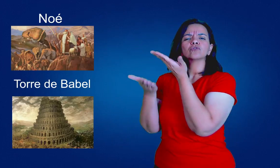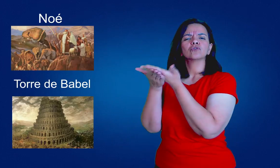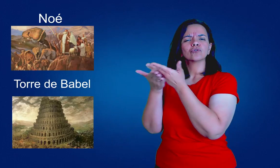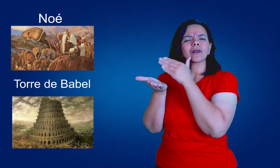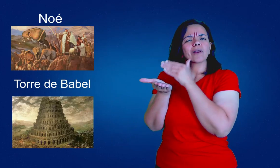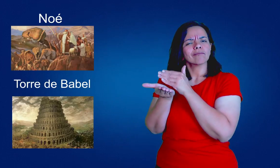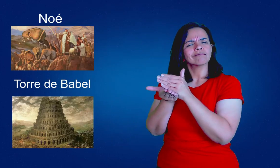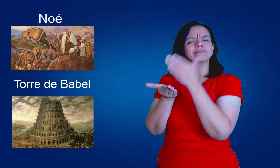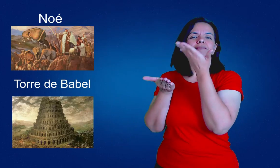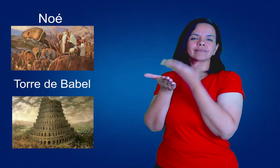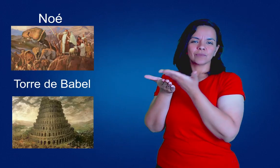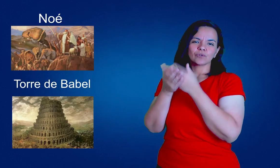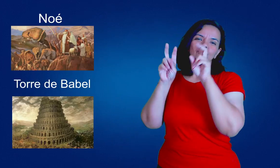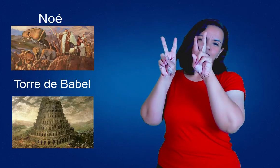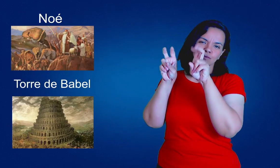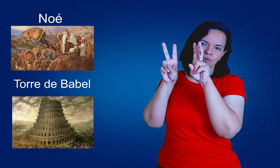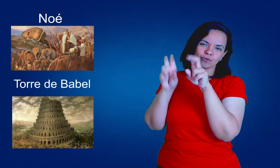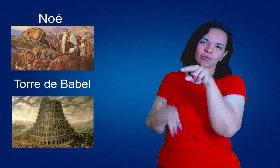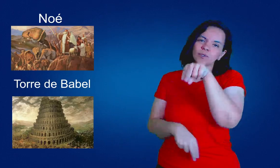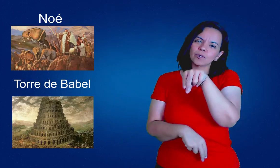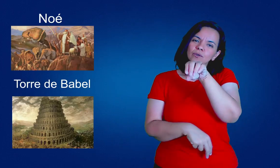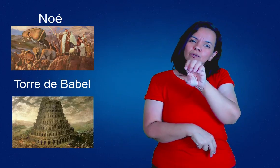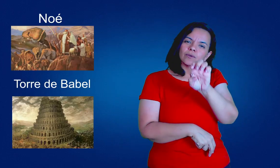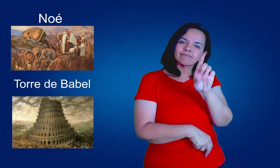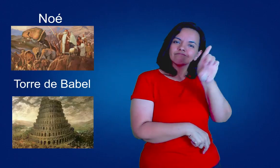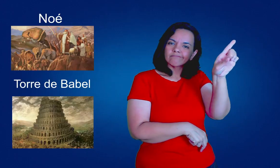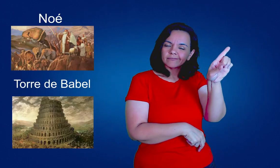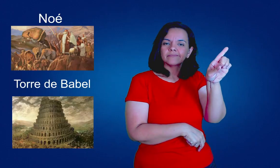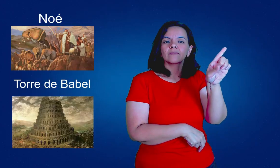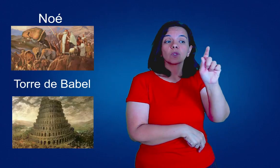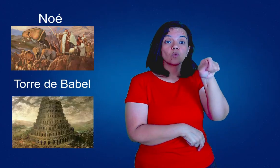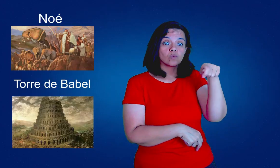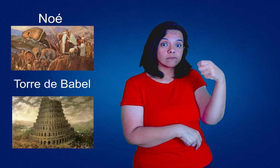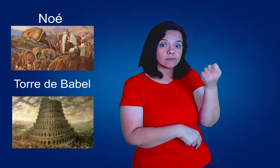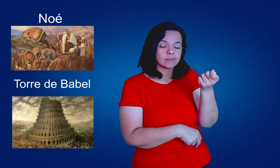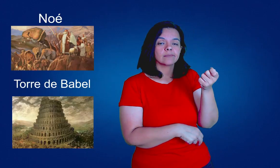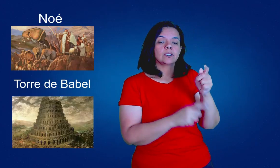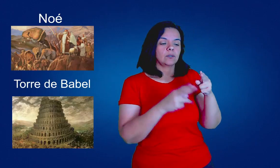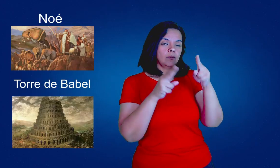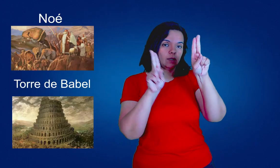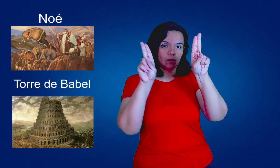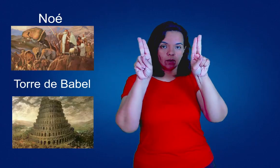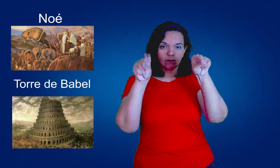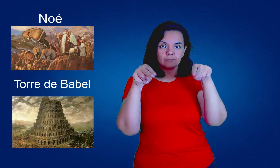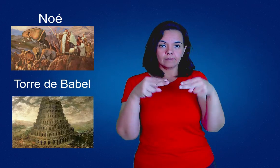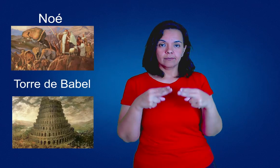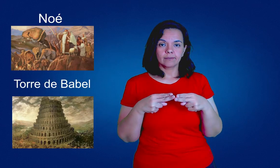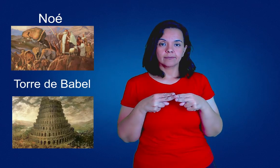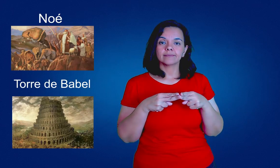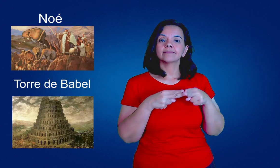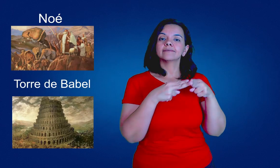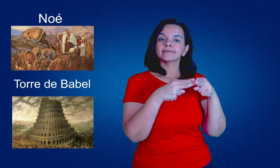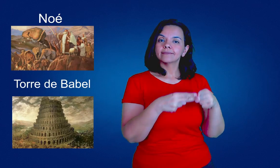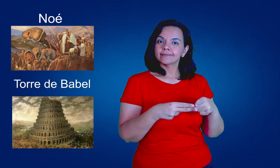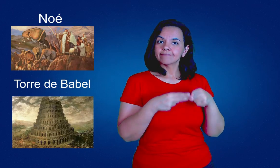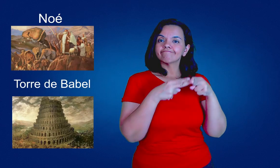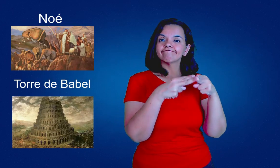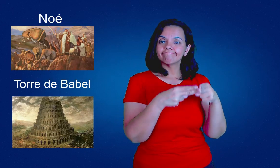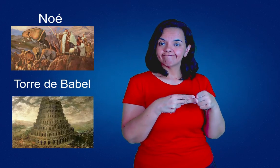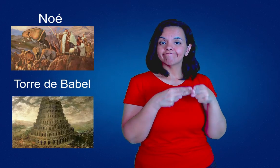Então, hoje nós vamos estudar um pouquinho sobre Noé. O sinal de Noé é feito dessa maneira.